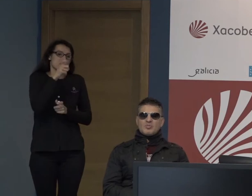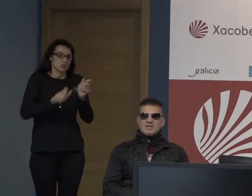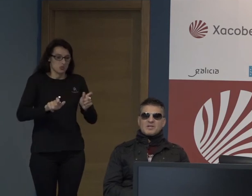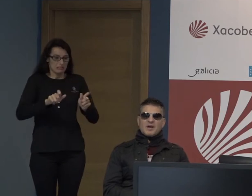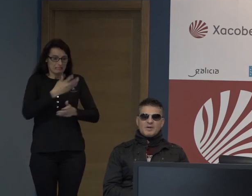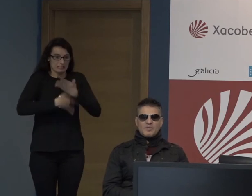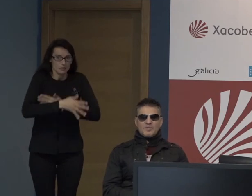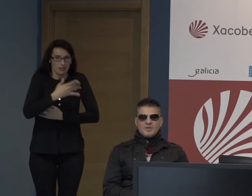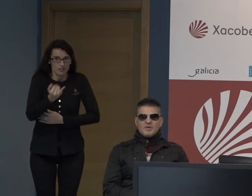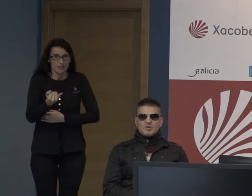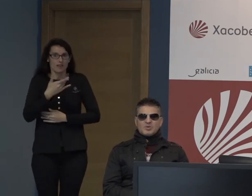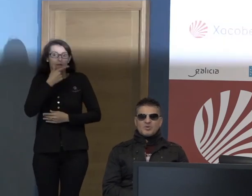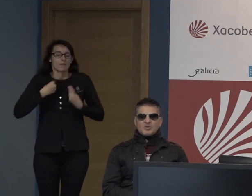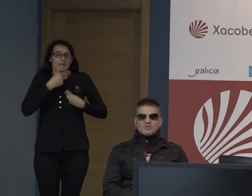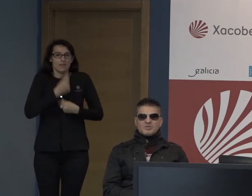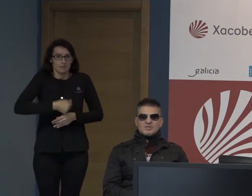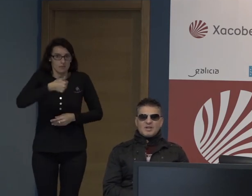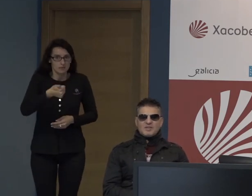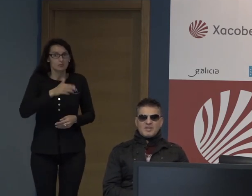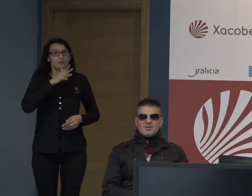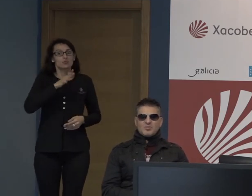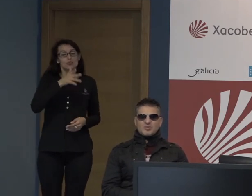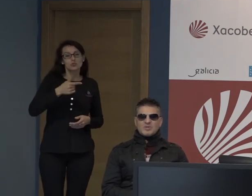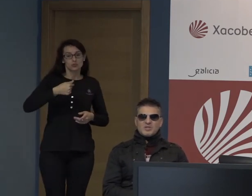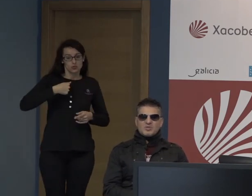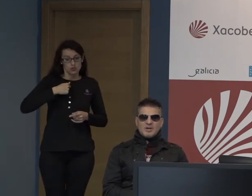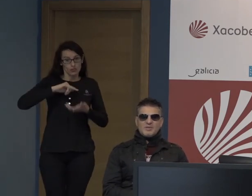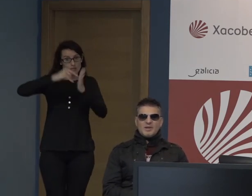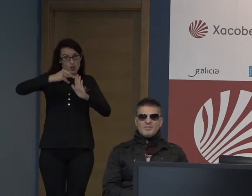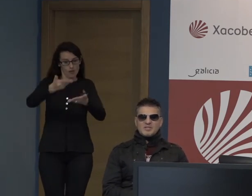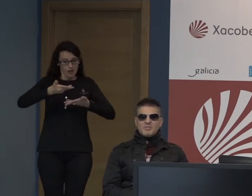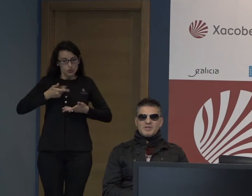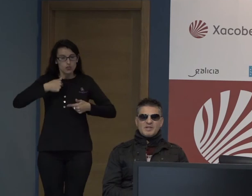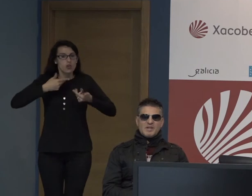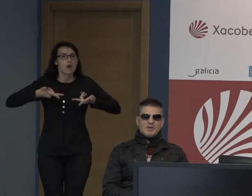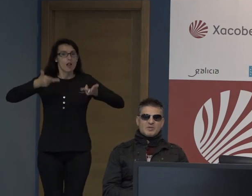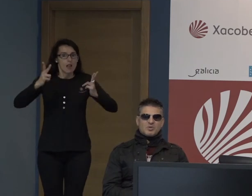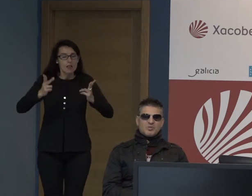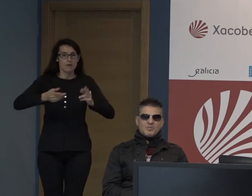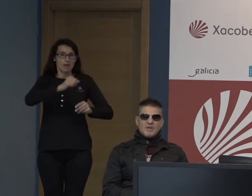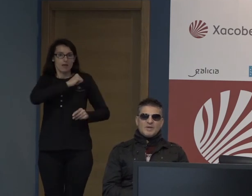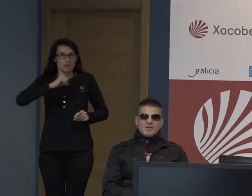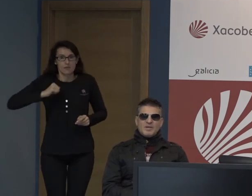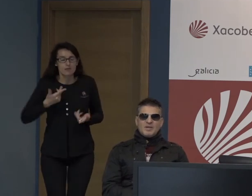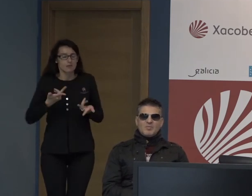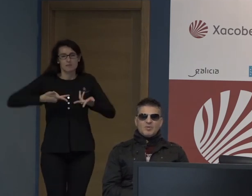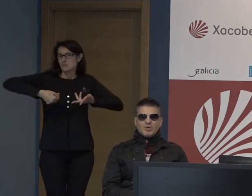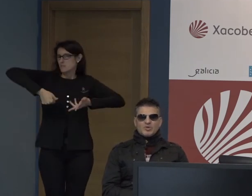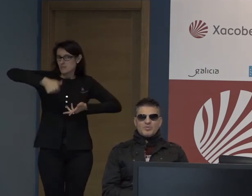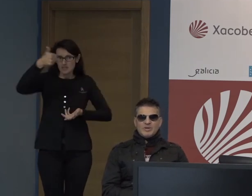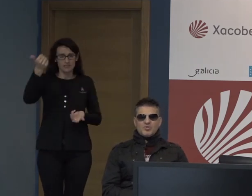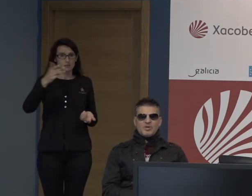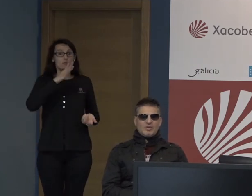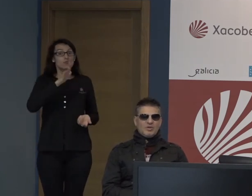pues más si cabe, ¿no? Por eso yo, gracias a ello, pues me siento más libre, más independiente, más autónomo. Y bueno, por